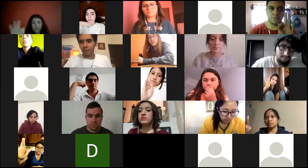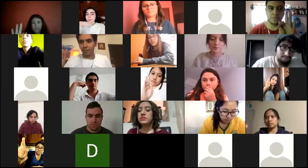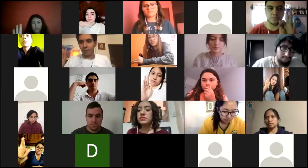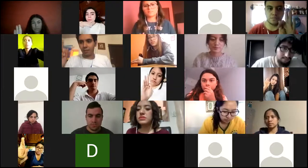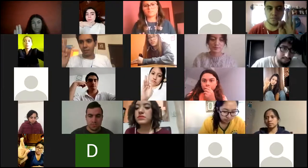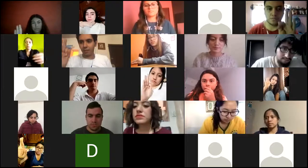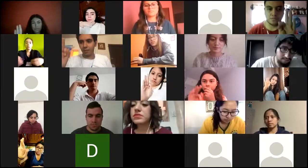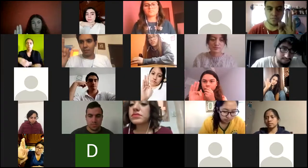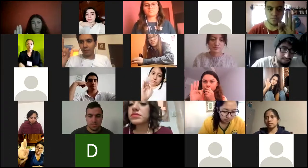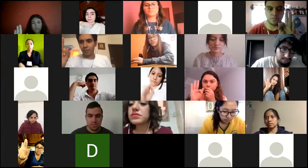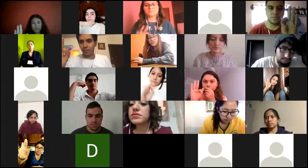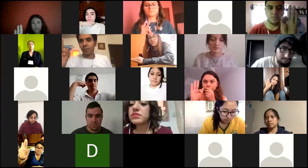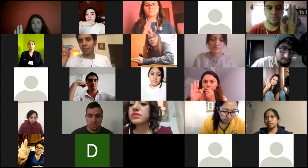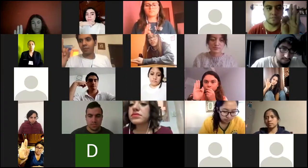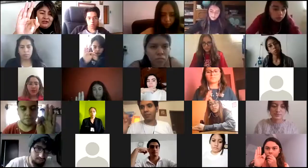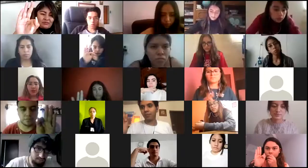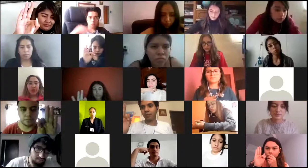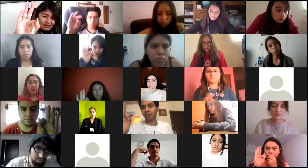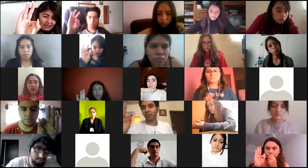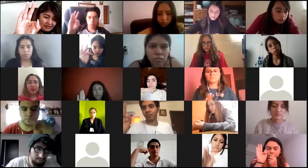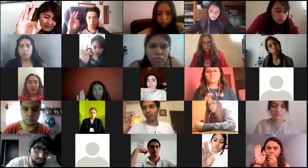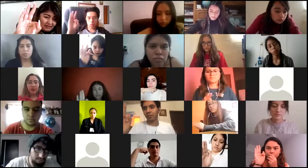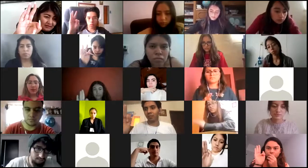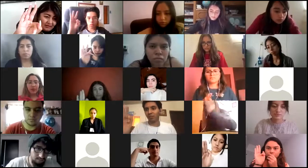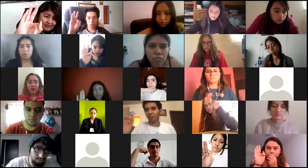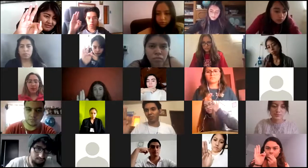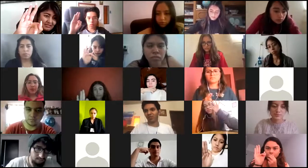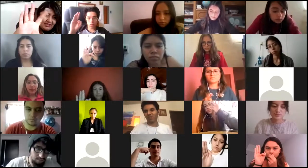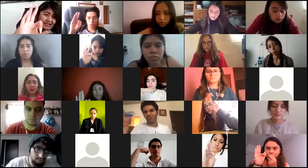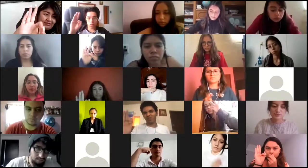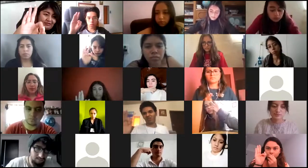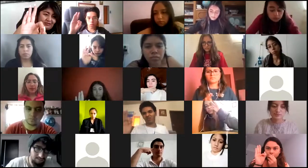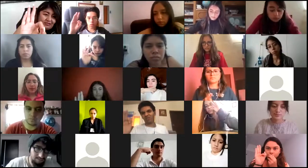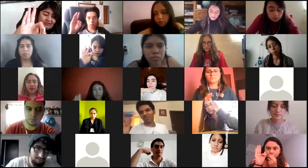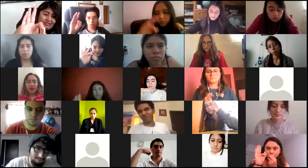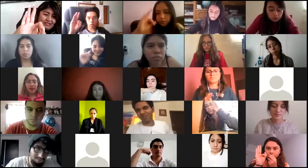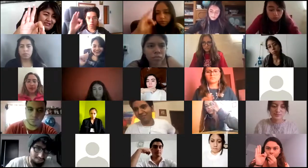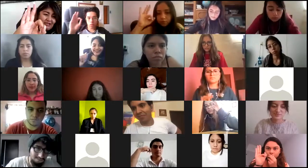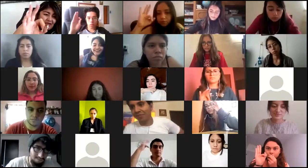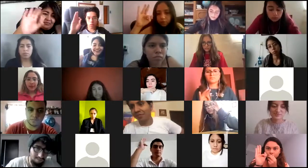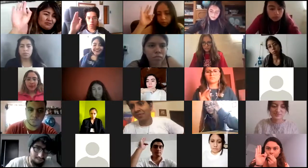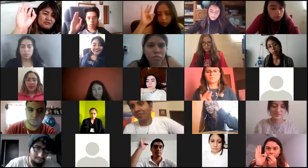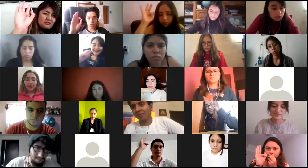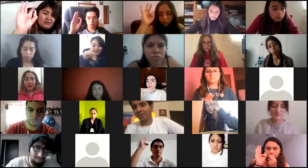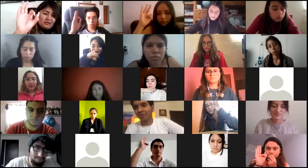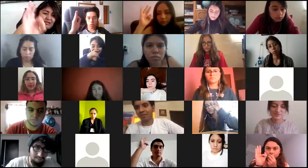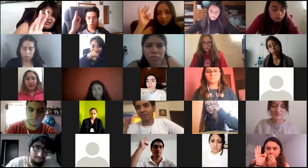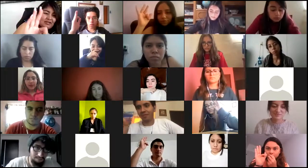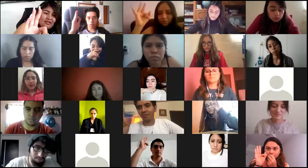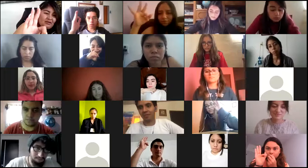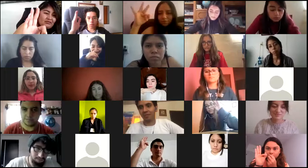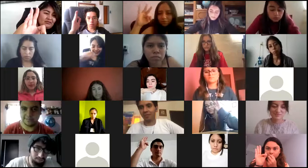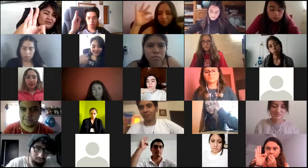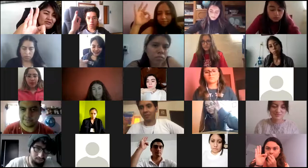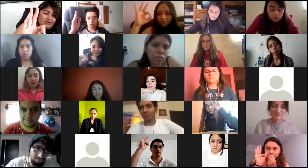Dice, algunos realizan la F con el pulgar como si fuera la señal de la cruz y otro así, pero pues no importa,